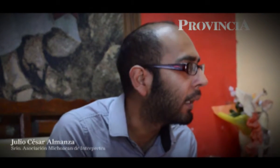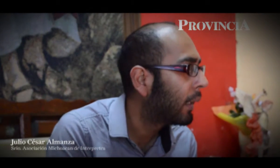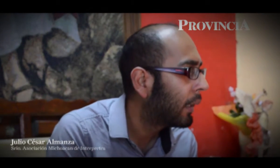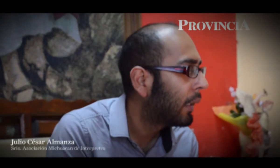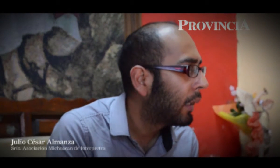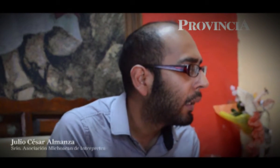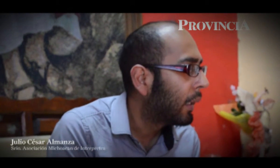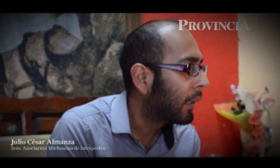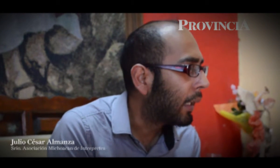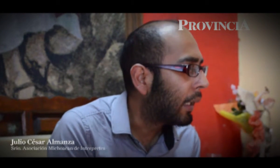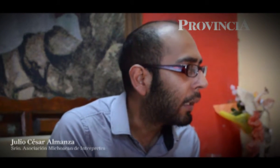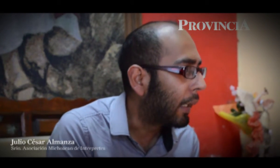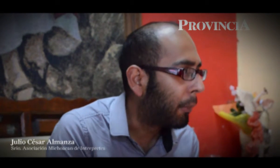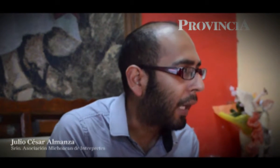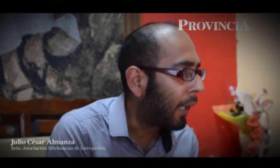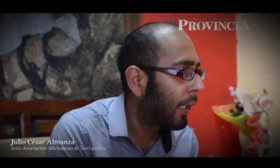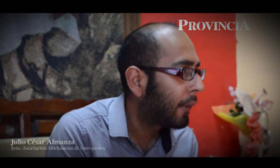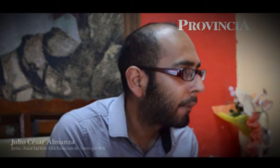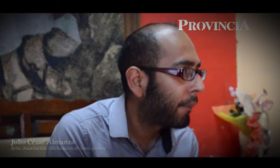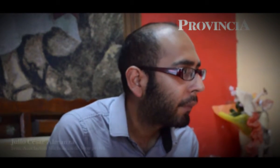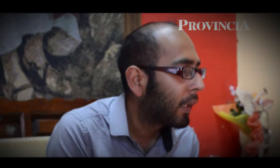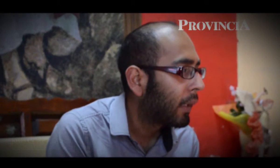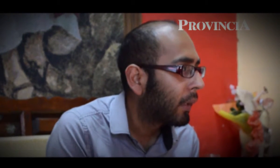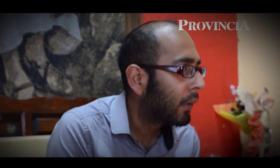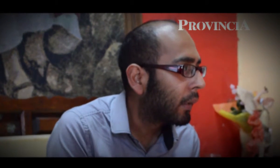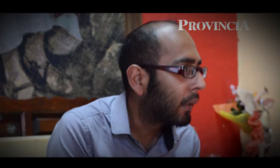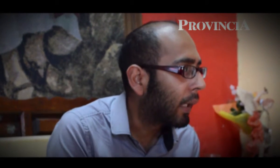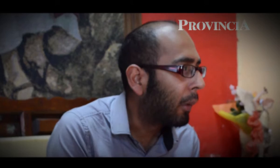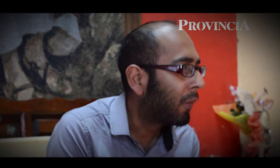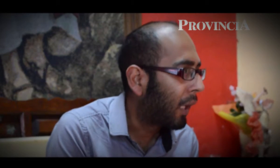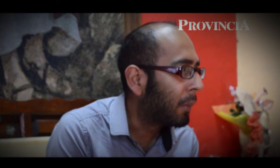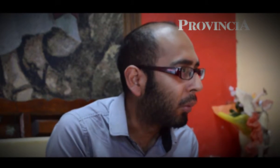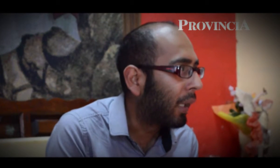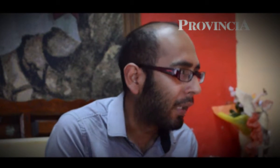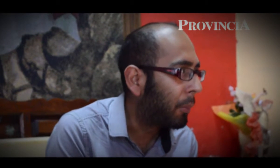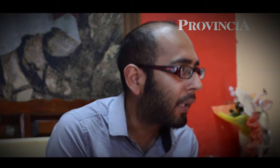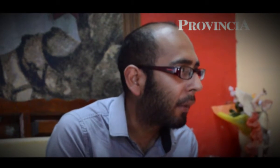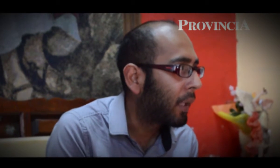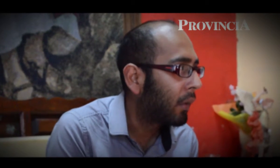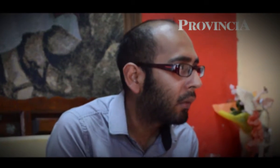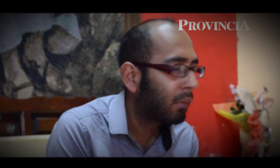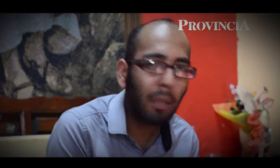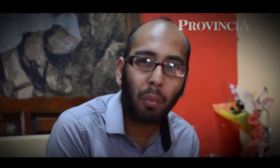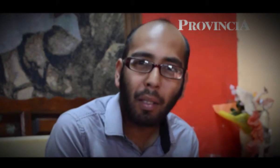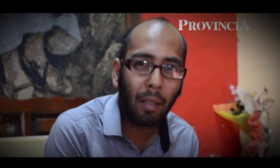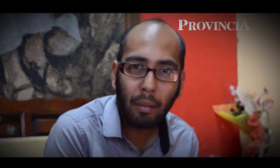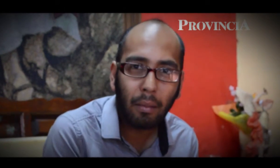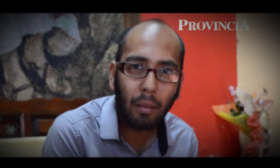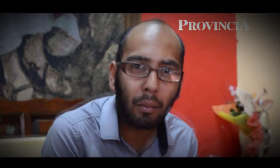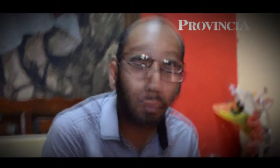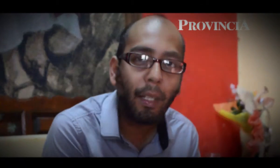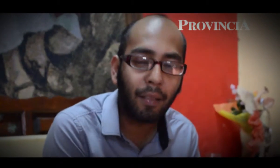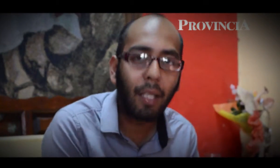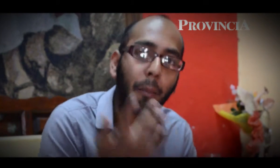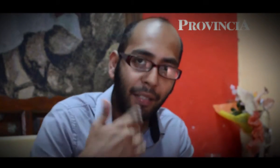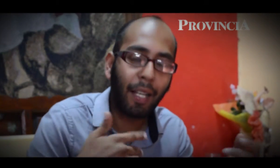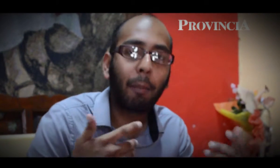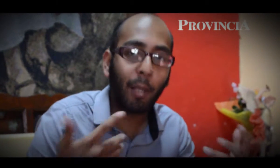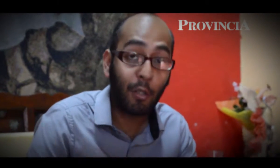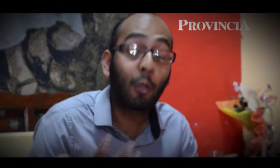TRD, grabamos a la diputada del PRI también, ¿no? Una diputada. Y sale el mensaje, pero ellos